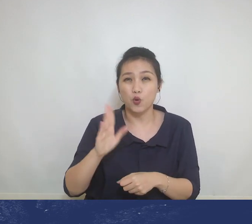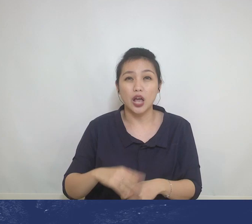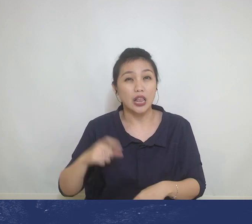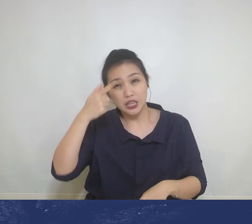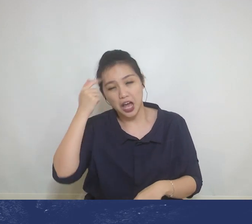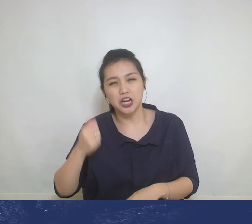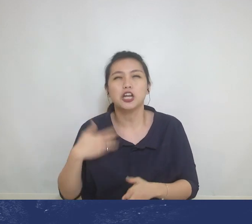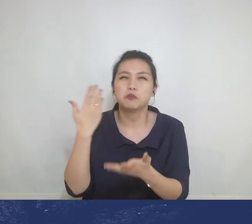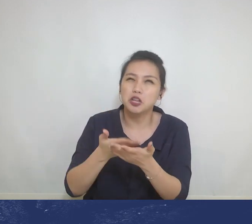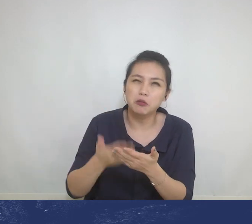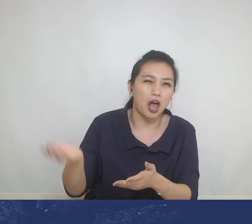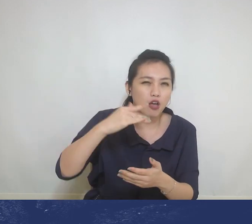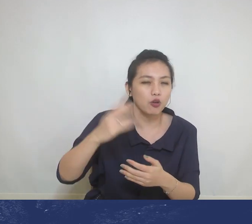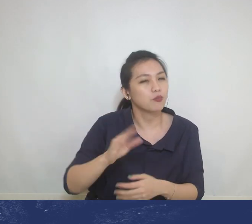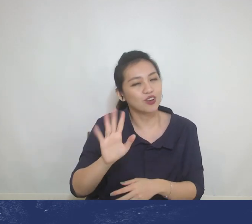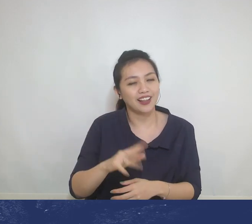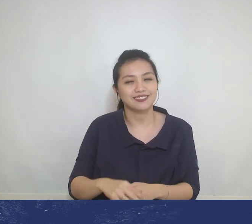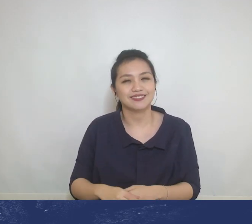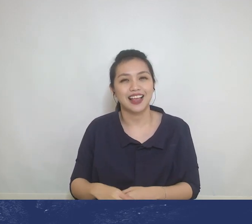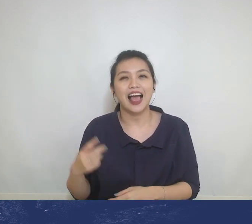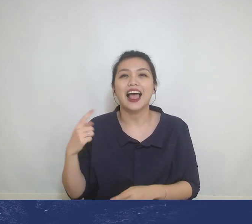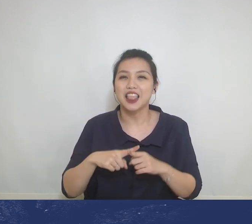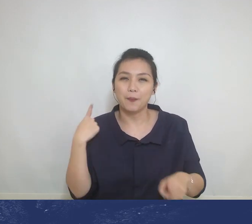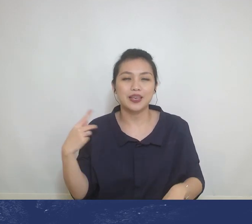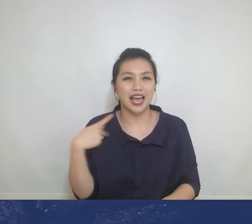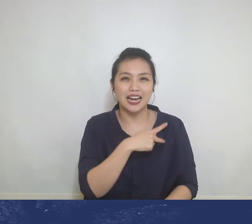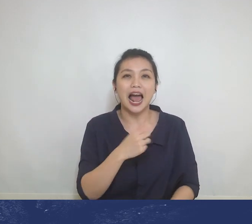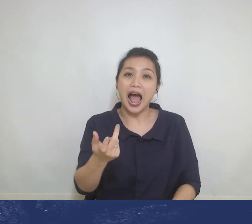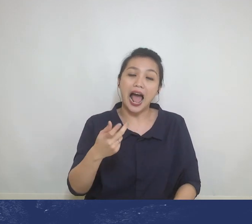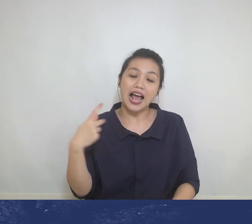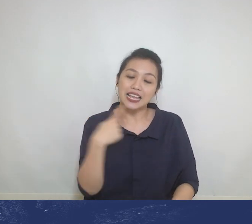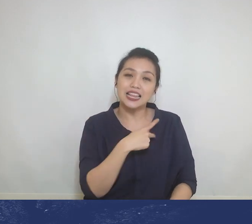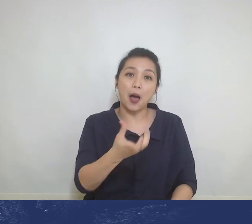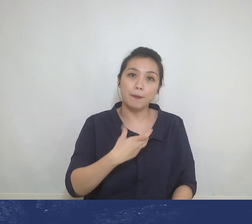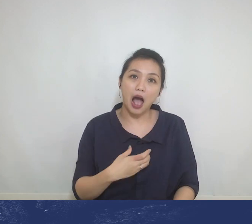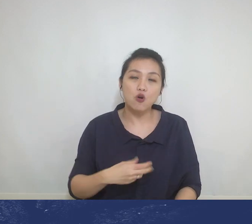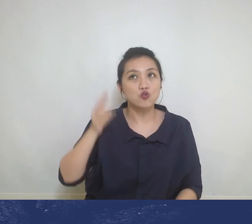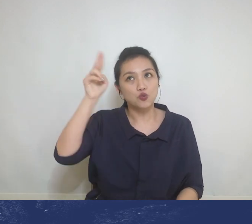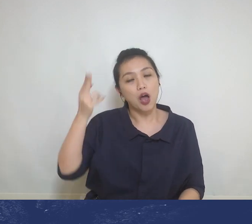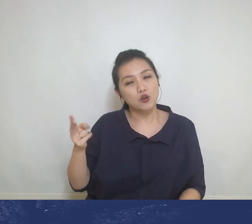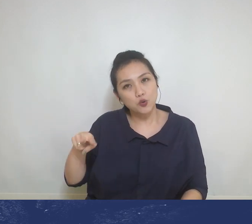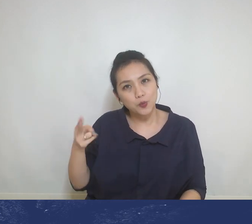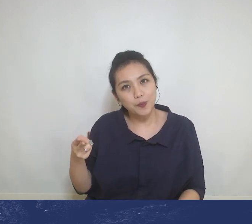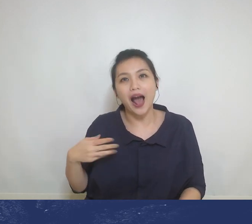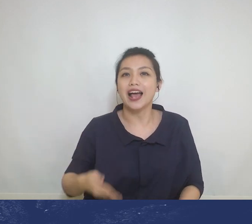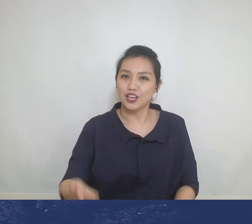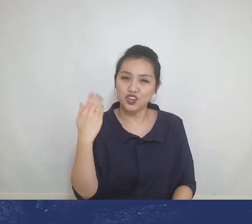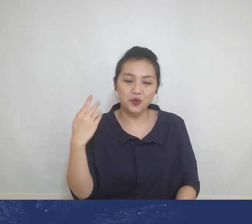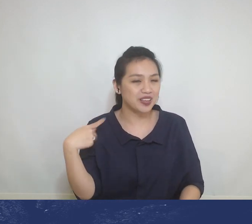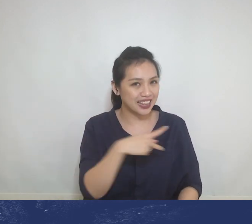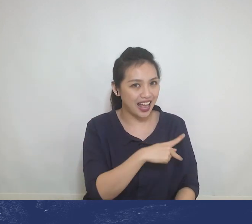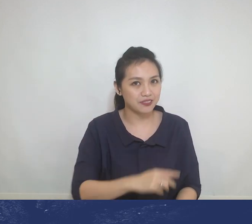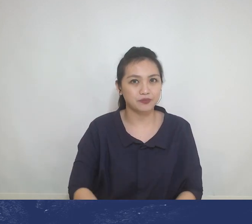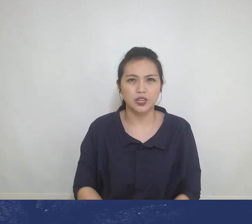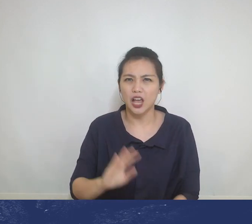karena kita tahu Tuhan yang Tuhan mau pulihkan kita. Ada agenda Tuhan di dalam setiap CG. Dan itu tidak lain adalah untuk